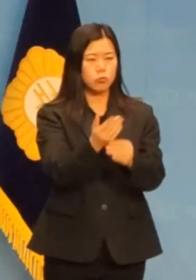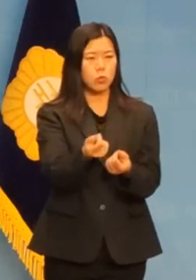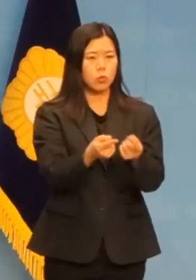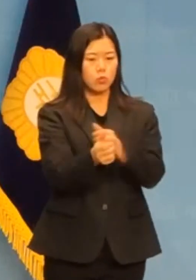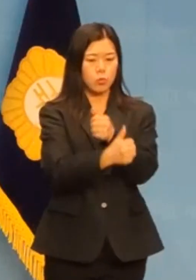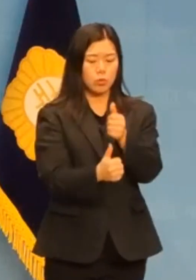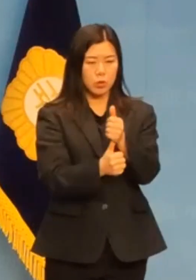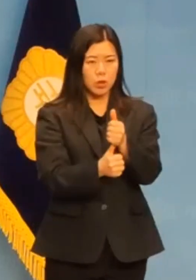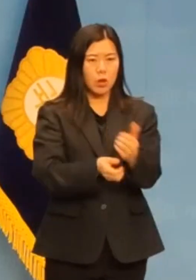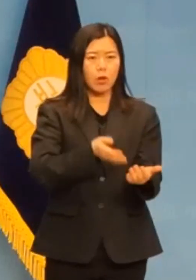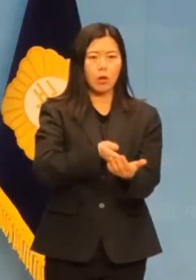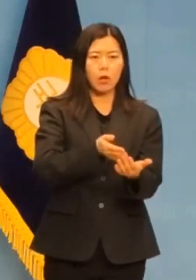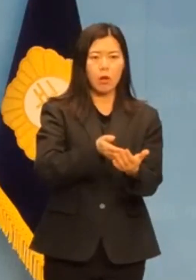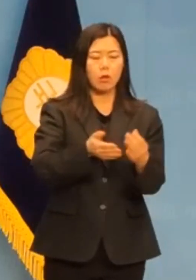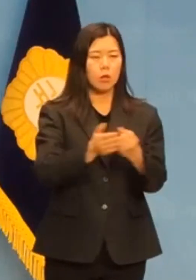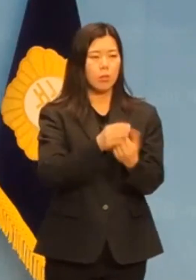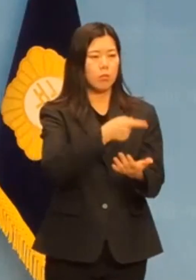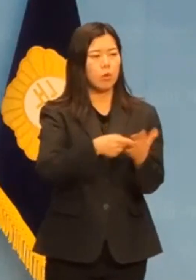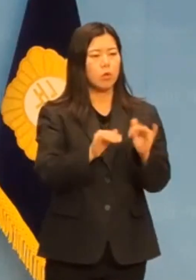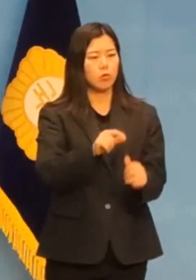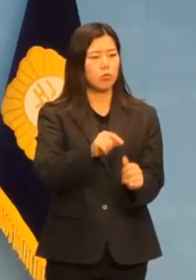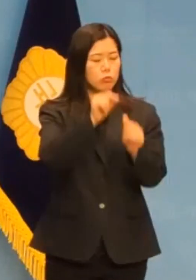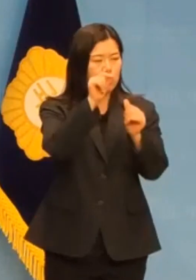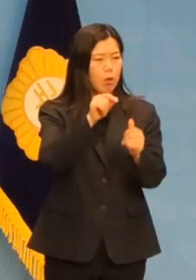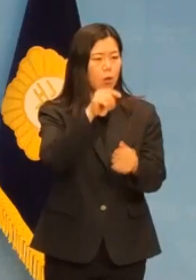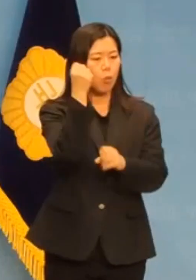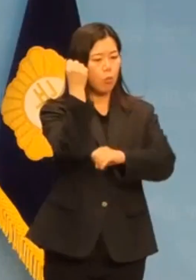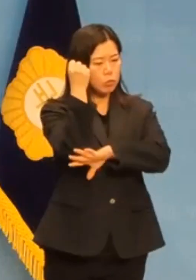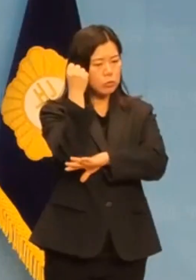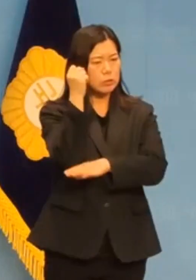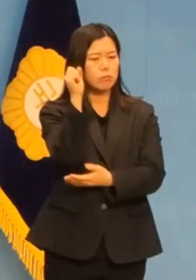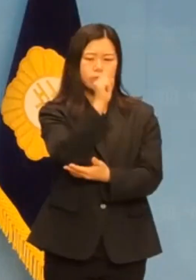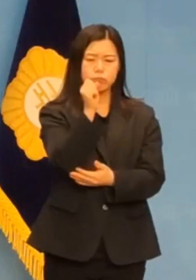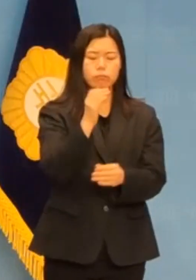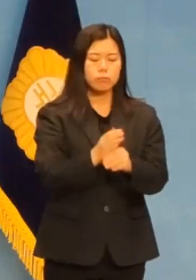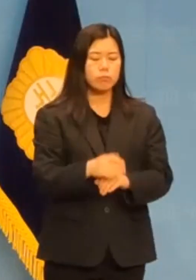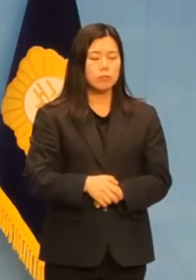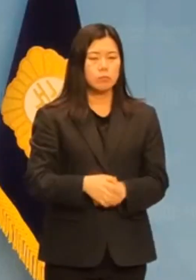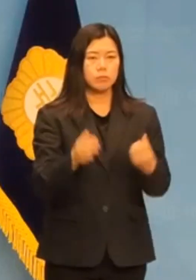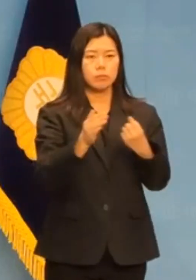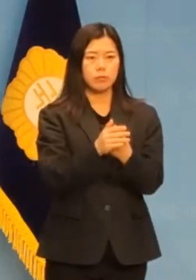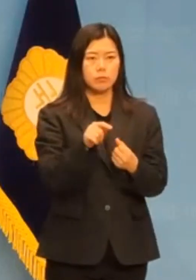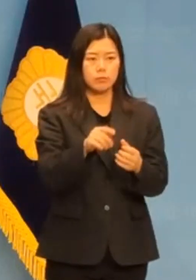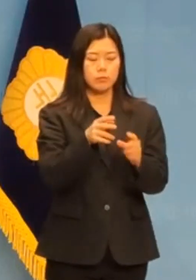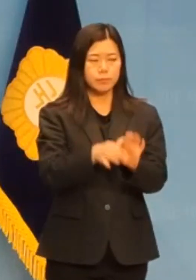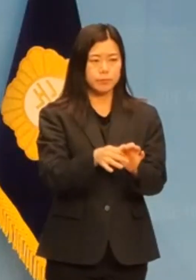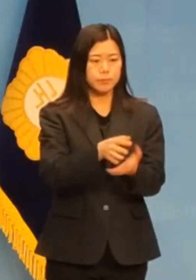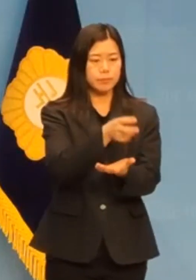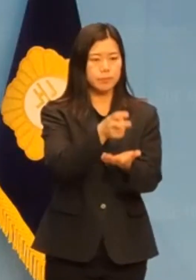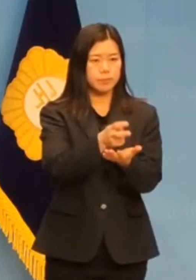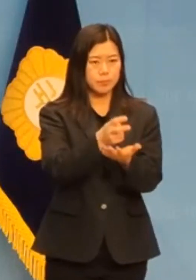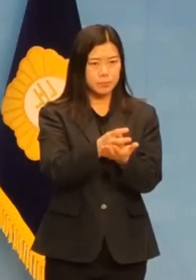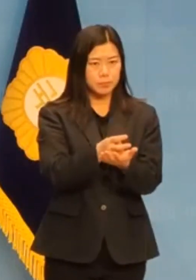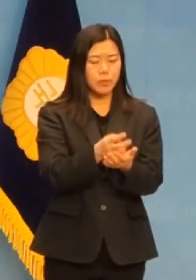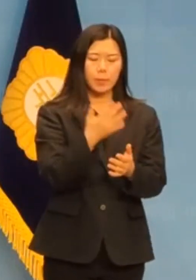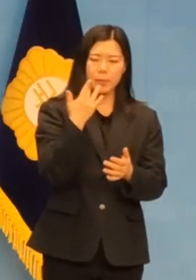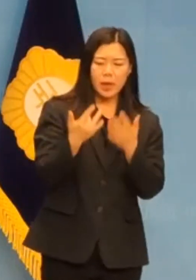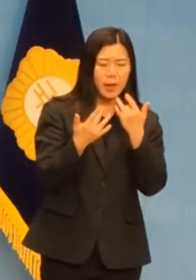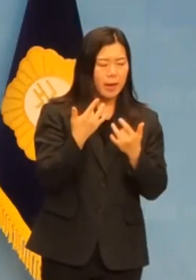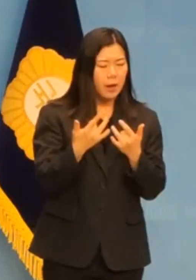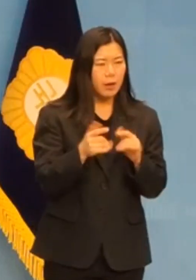보도로 인한 피해자 구제라는 제도의 기본 원칙이 흔들리고 있습니다. 이와 관련해서 법적 불비한